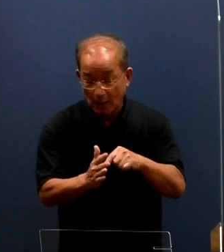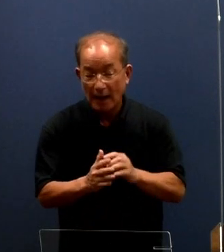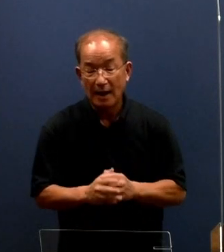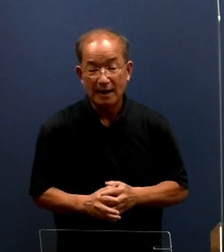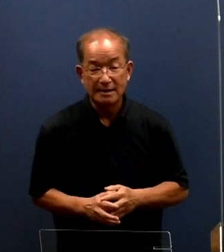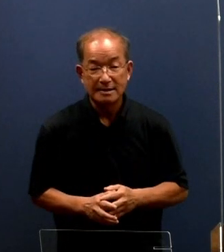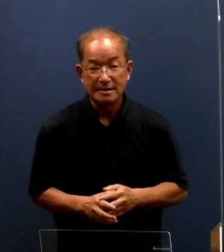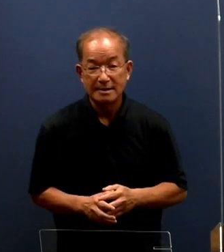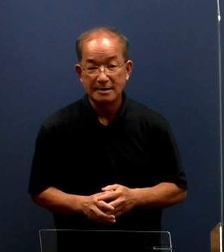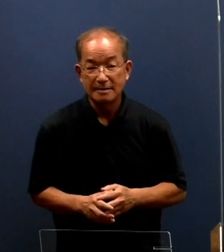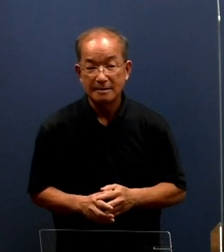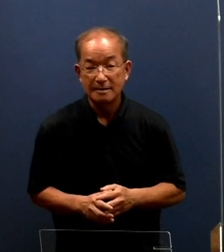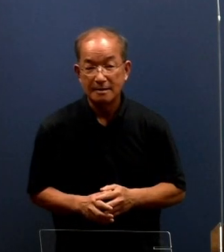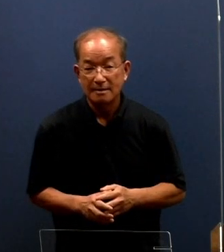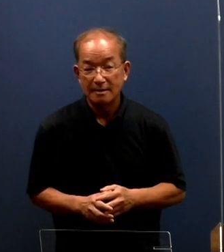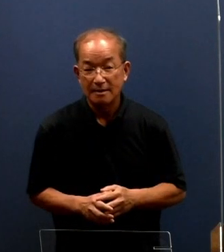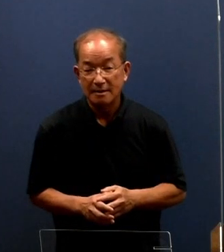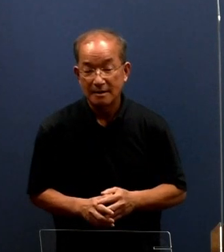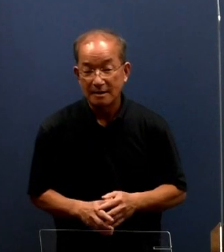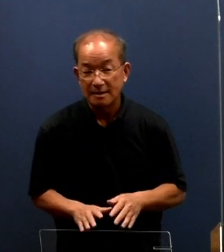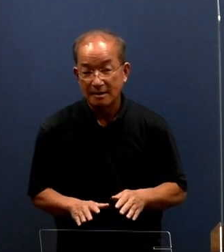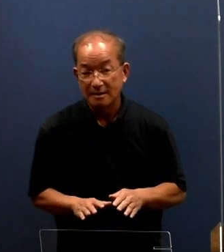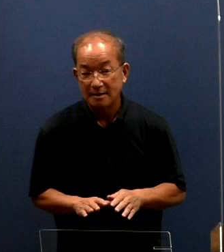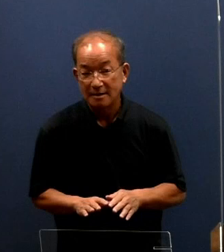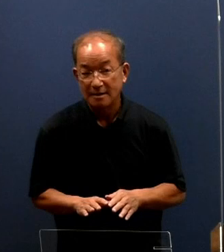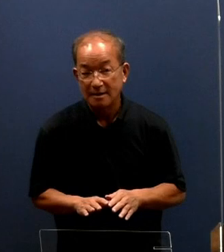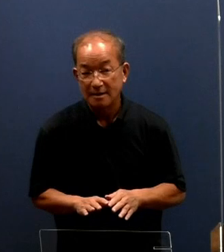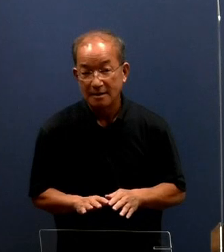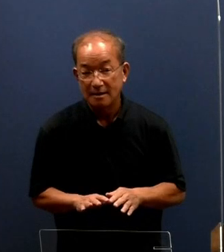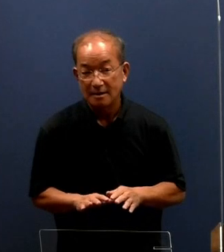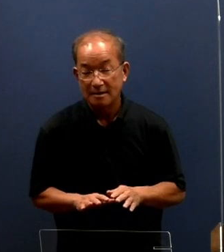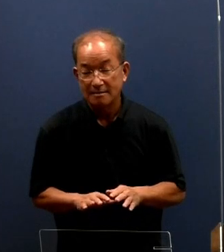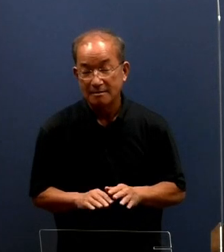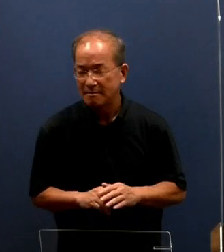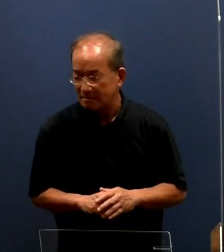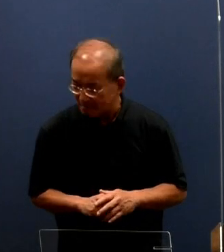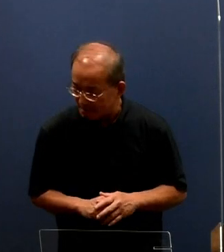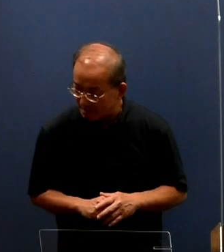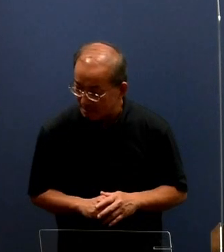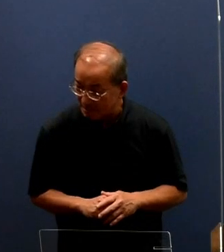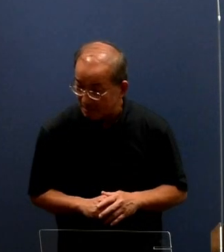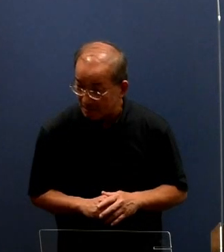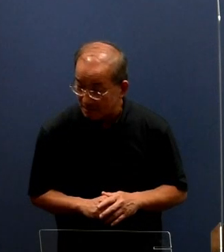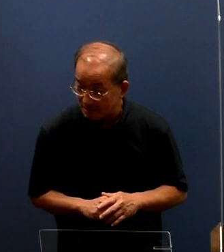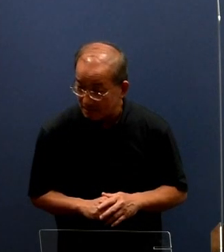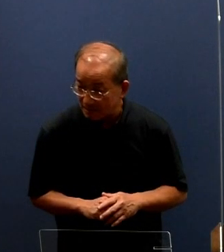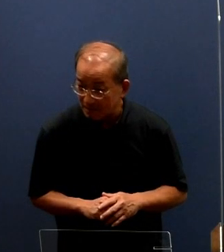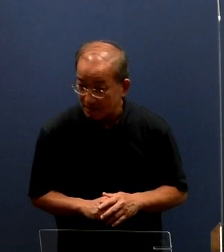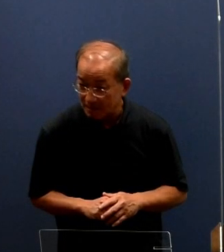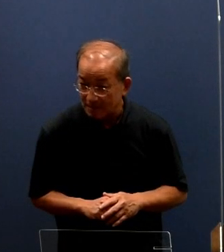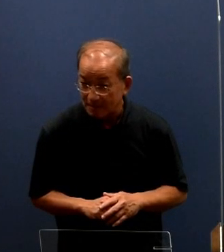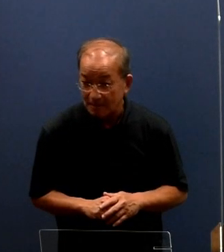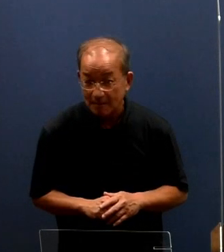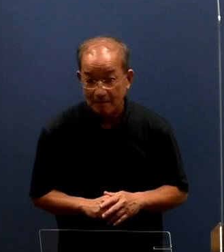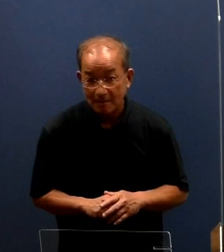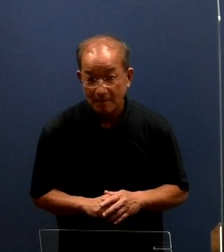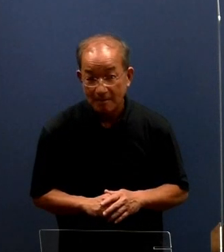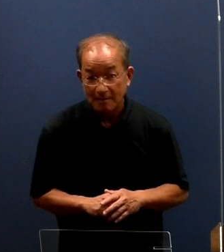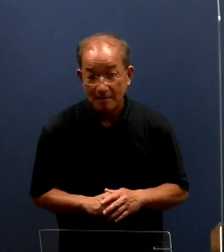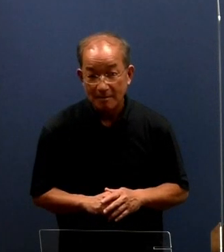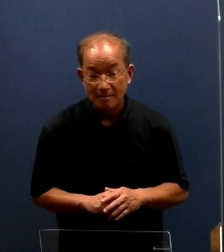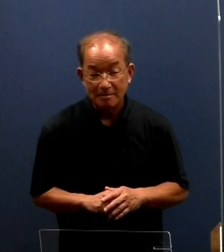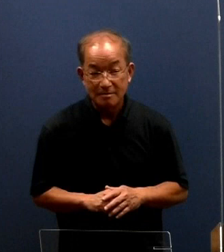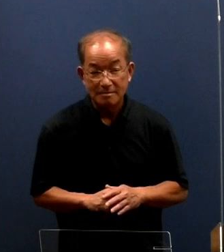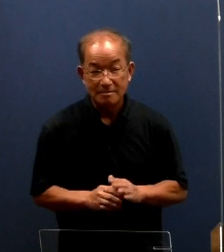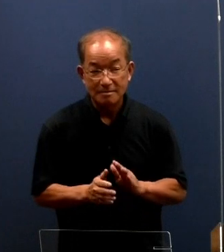られるのかなと思うんですが、それ、今段階で報道ペースですけれども、知事としての所見とか、お考えをお聞かせください。